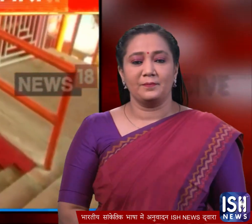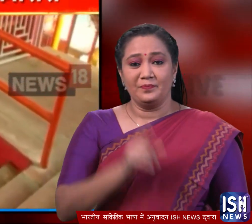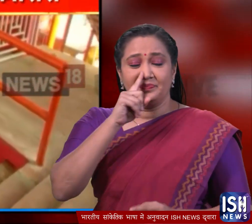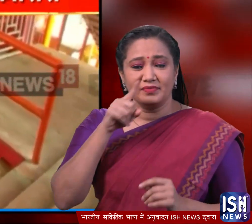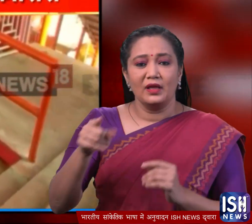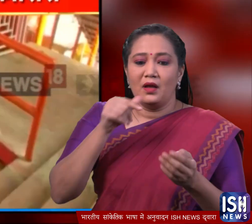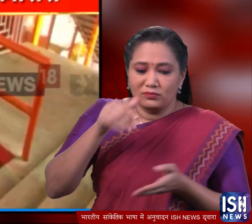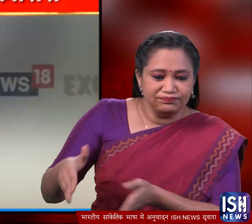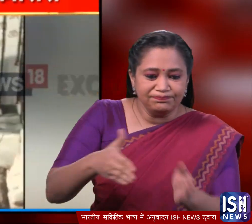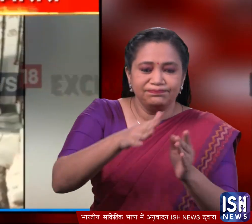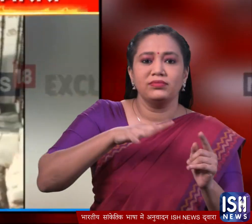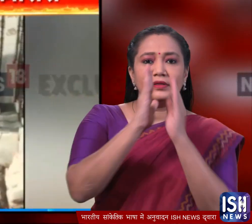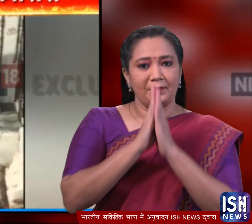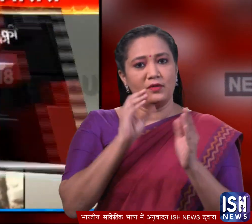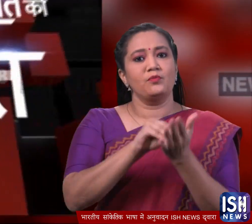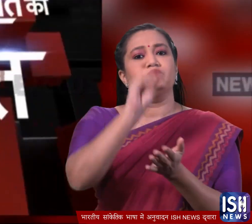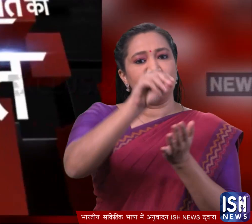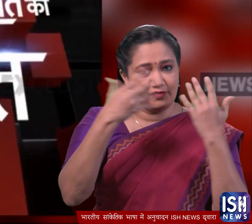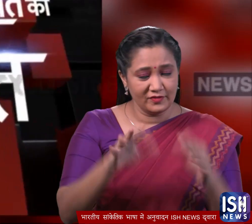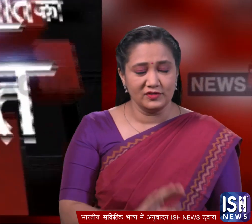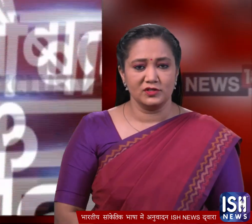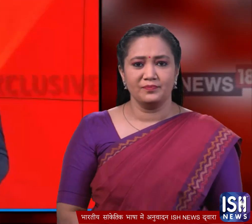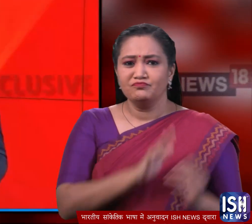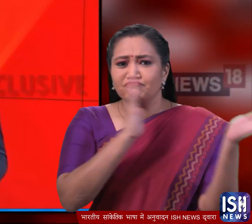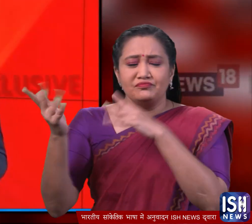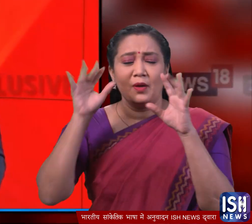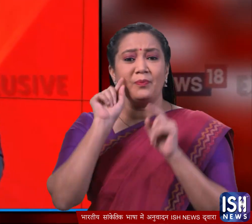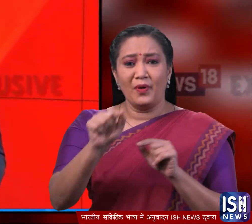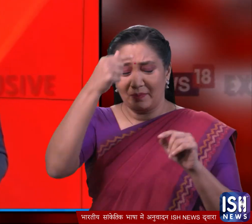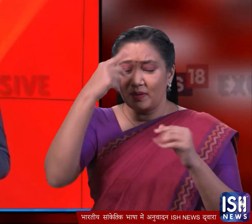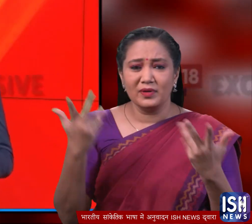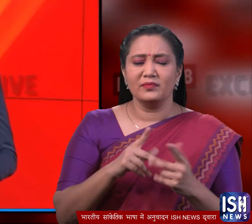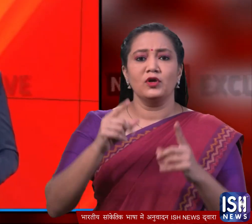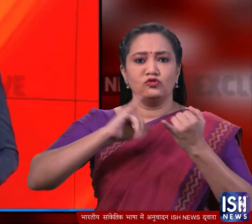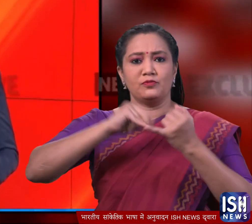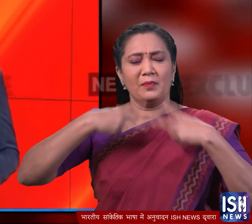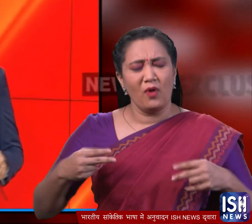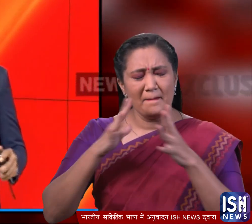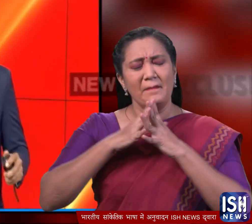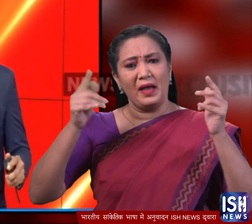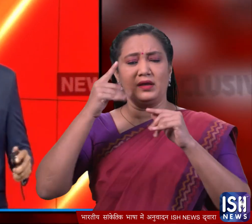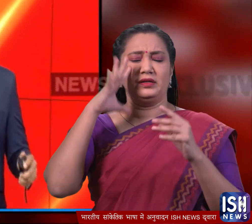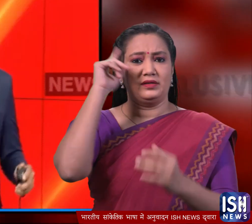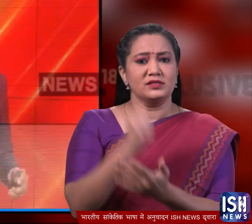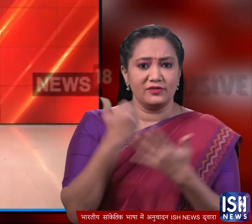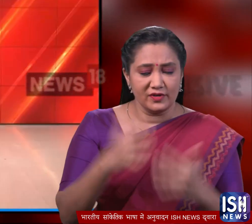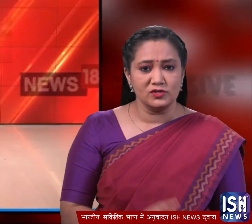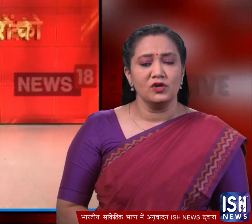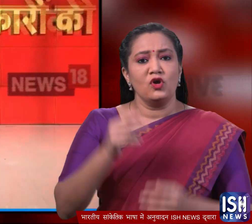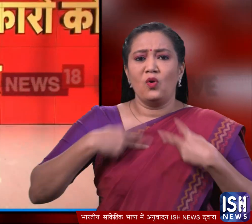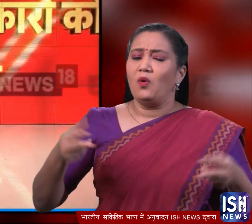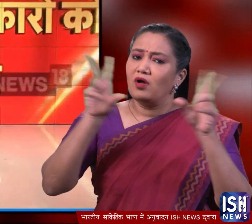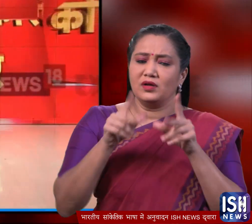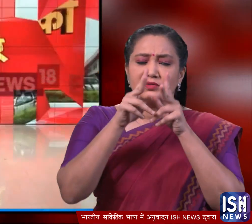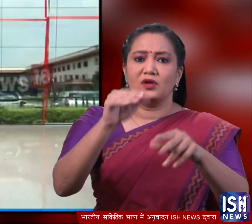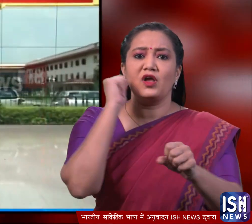कांग्रेस महासचिव ने नदी के तट पर बने मंदिर में पूजा भी की। प्रदूषण के मसले पर सुप्रीम कोर्ट में अहम सुनवाई हुई और सुनवाई के दौरान एक बार फिर